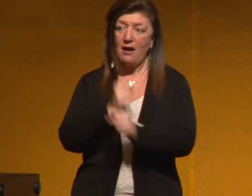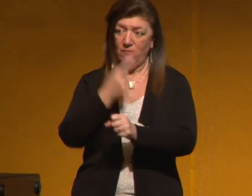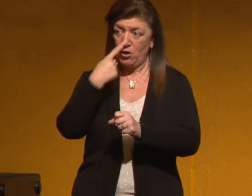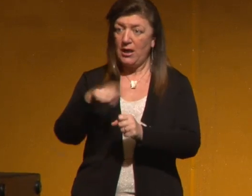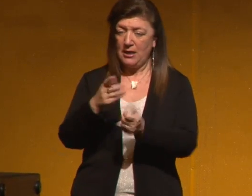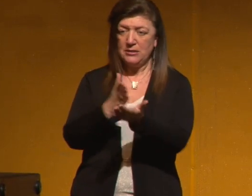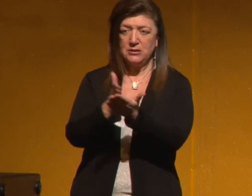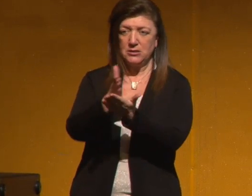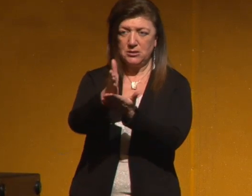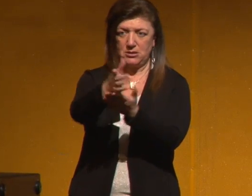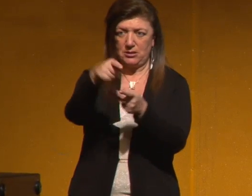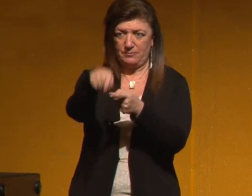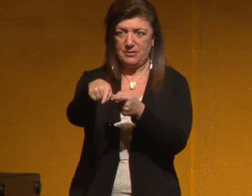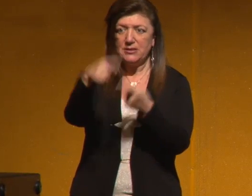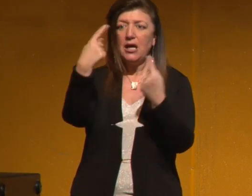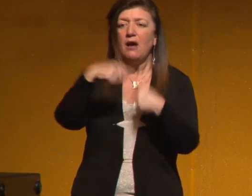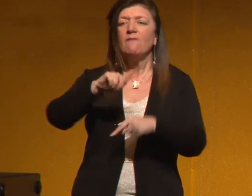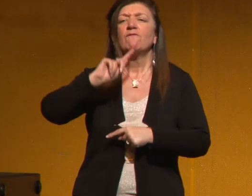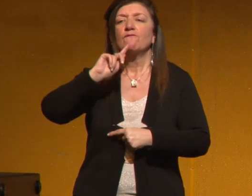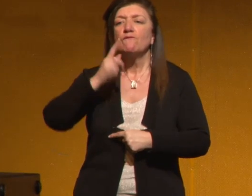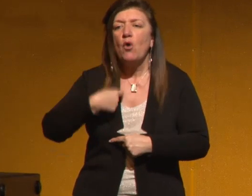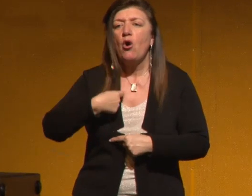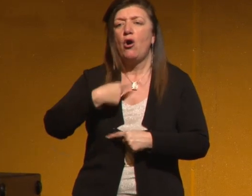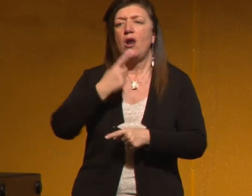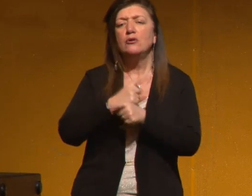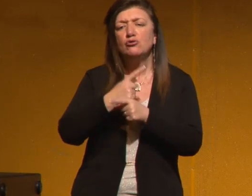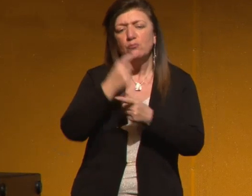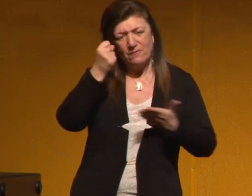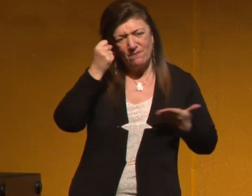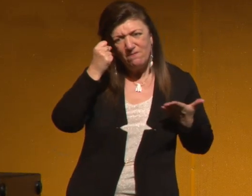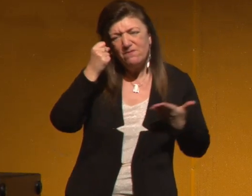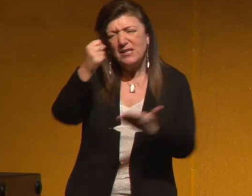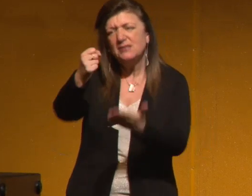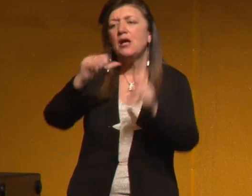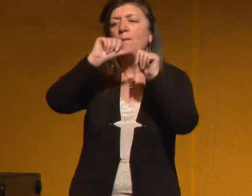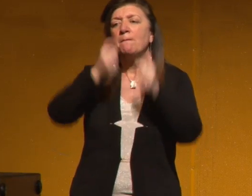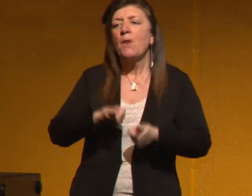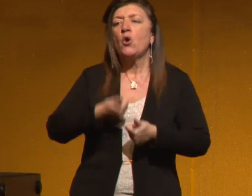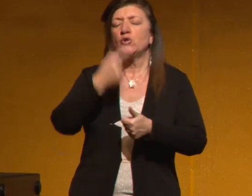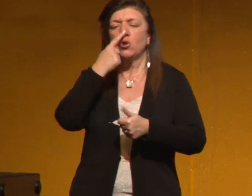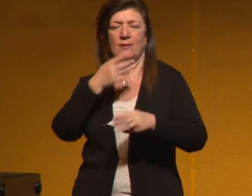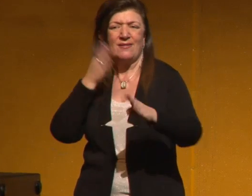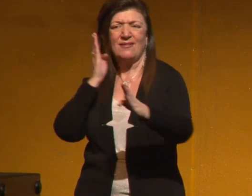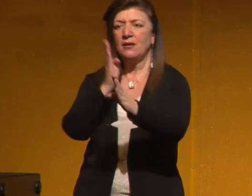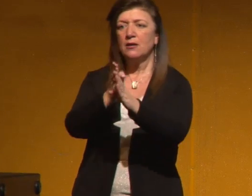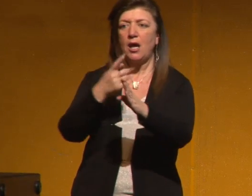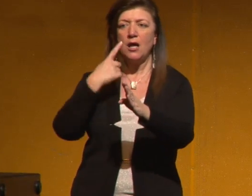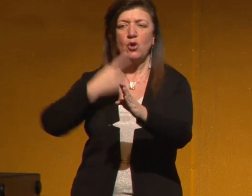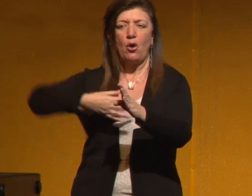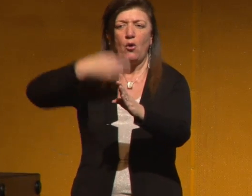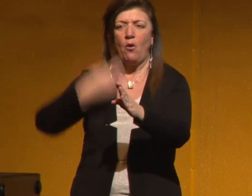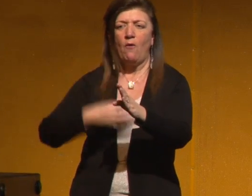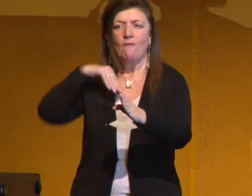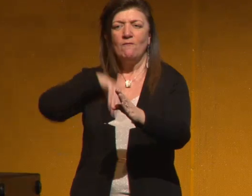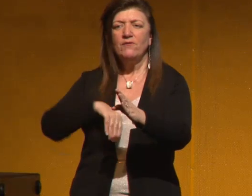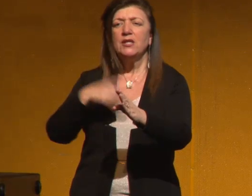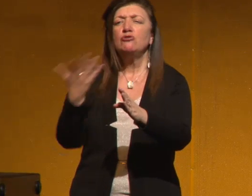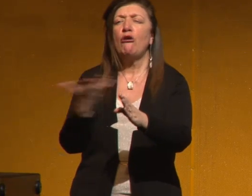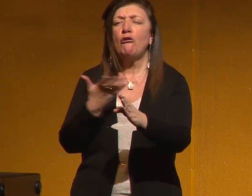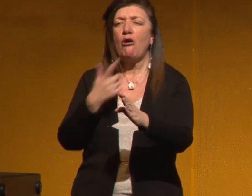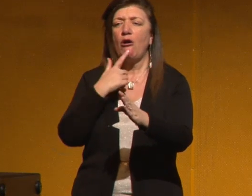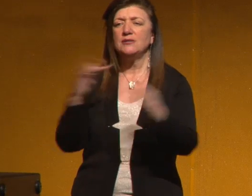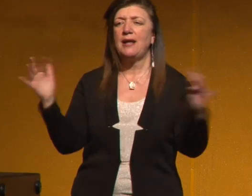vogliamo e dobbiamo investire in maniera sempre più diretta e convinta sulla relazione sinergica